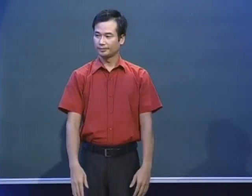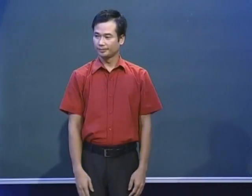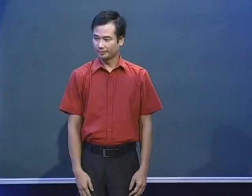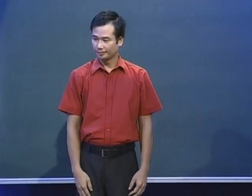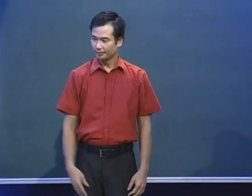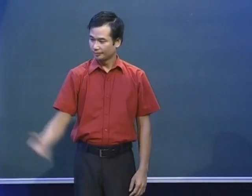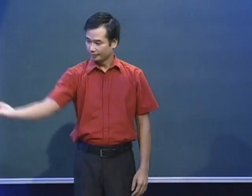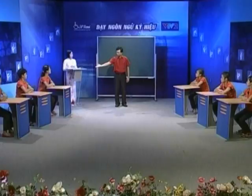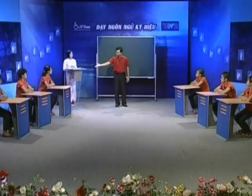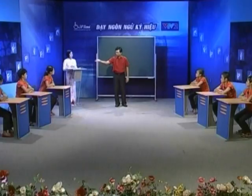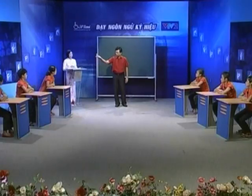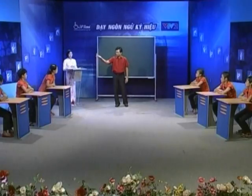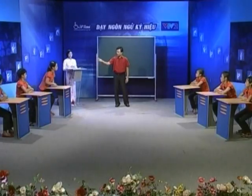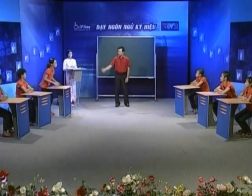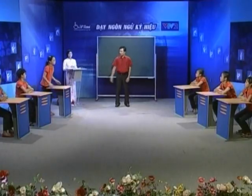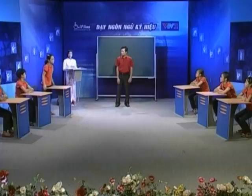của cả hai tay lên xuống hai lần.